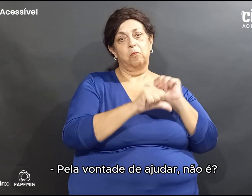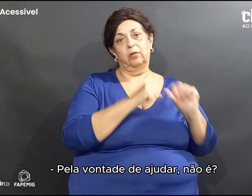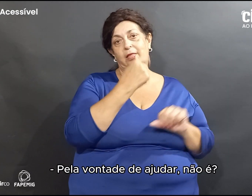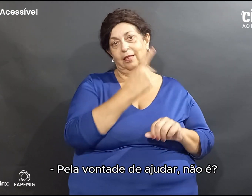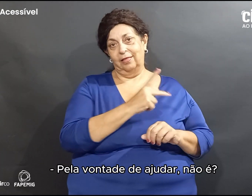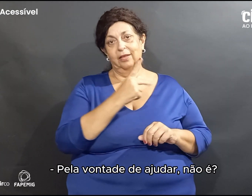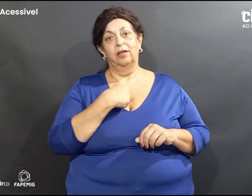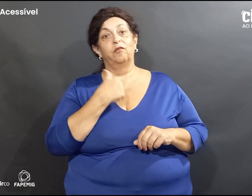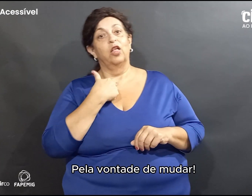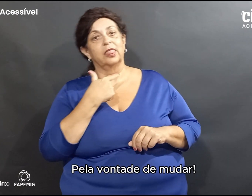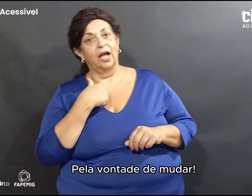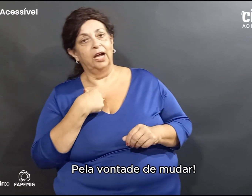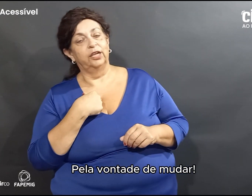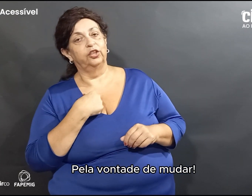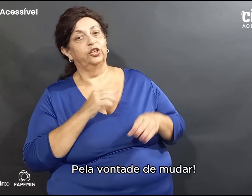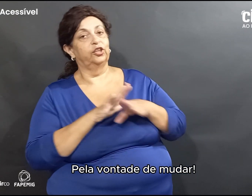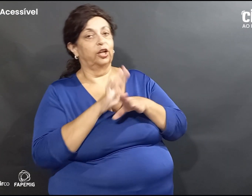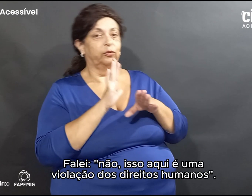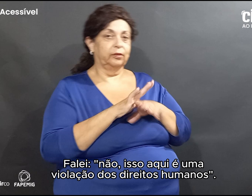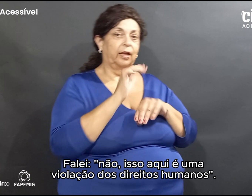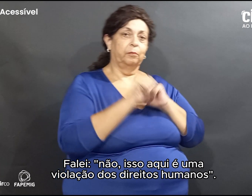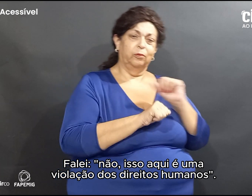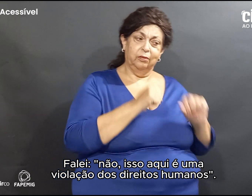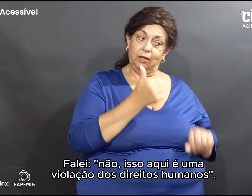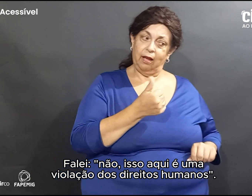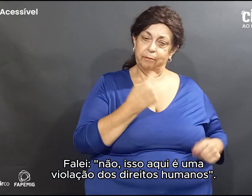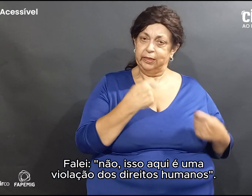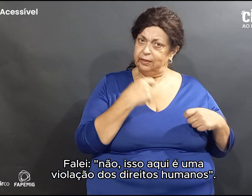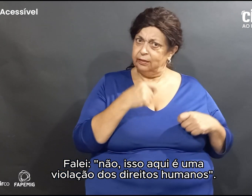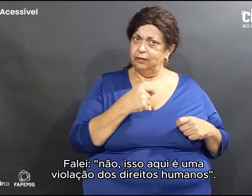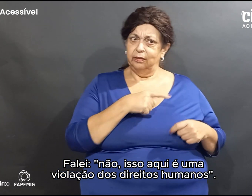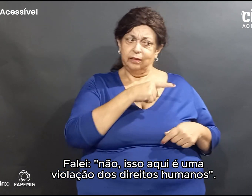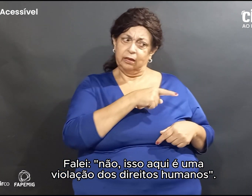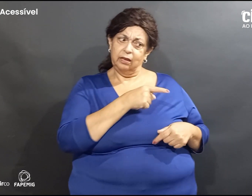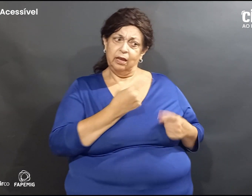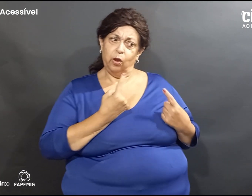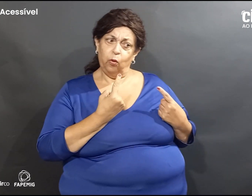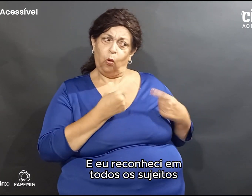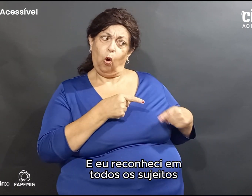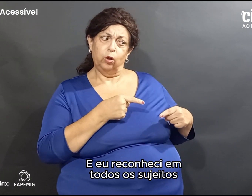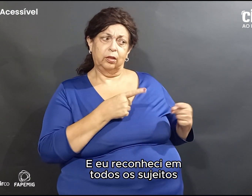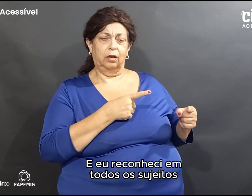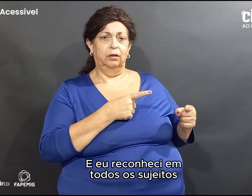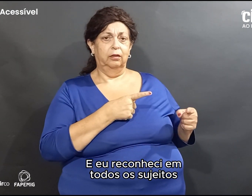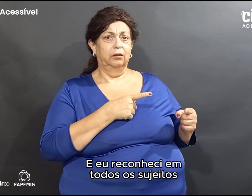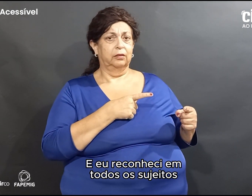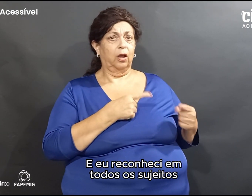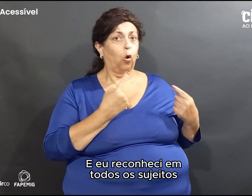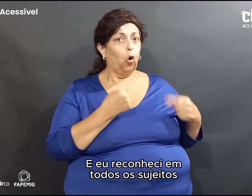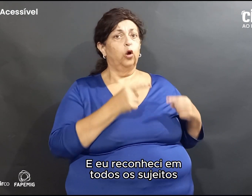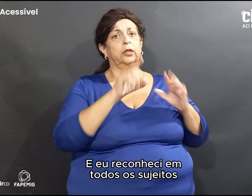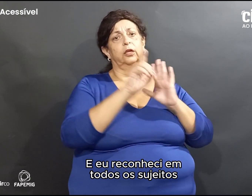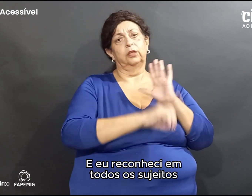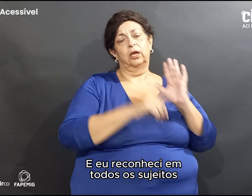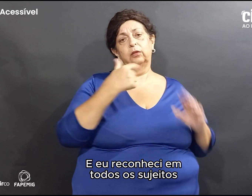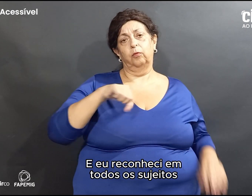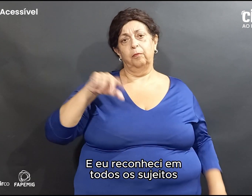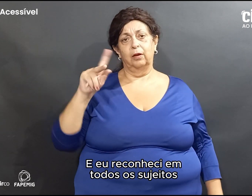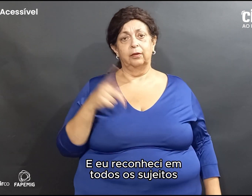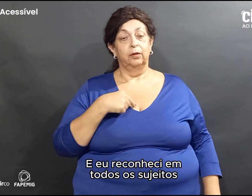né? de ajudar, Pela vontade de mudar. Falei, não, isso aqui é uma violação dos direitos humanos. E eu reconheci, né,